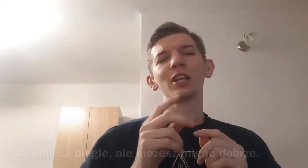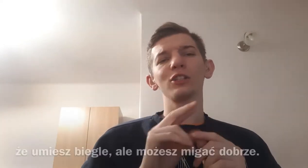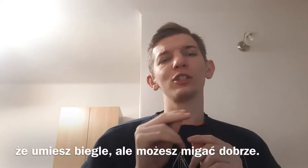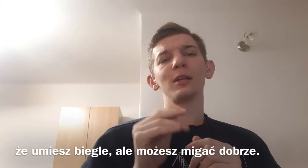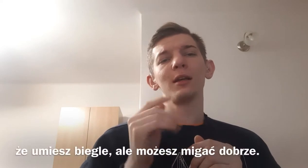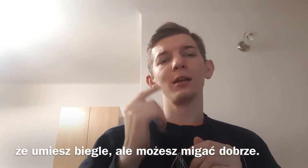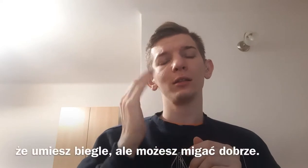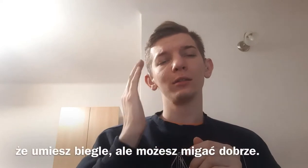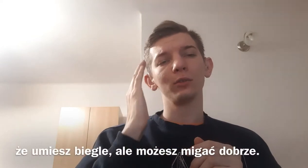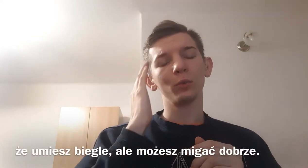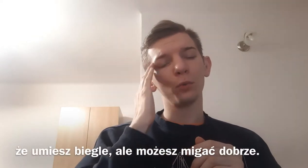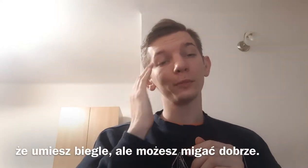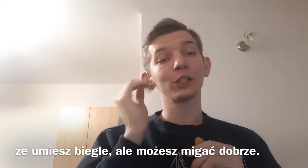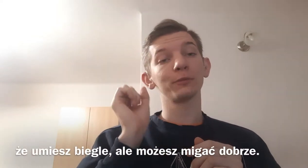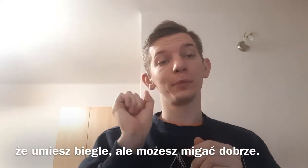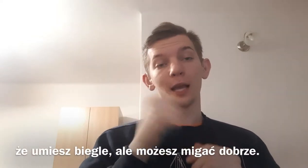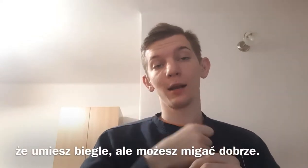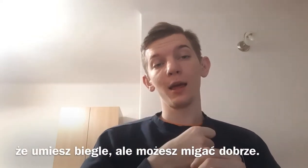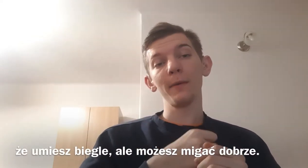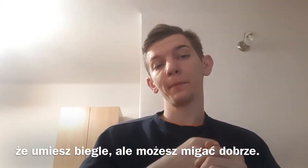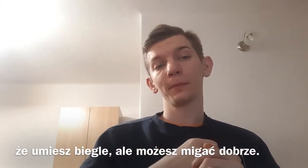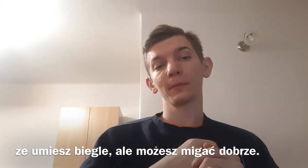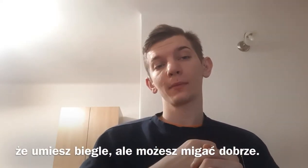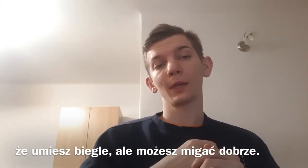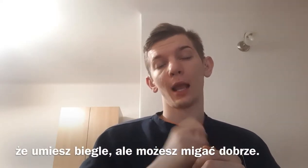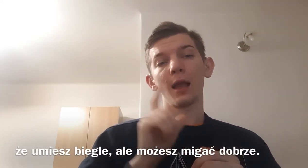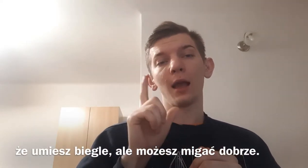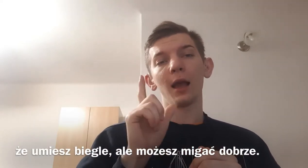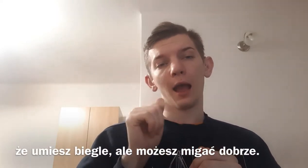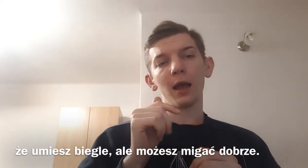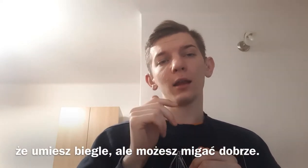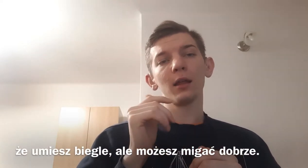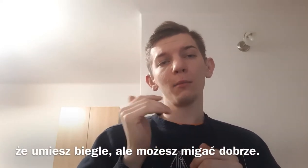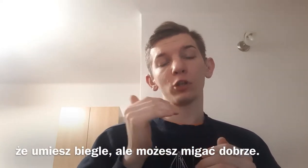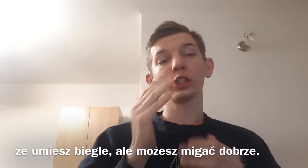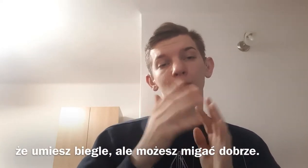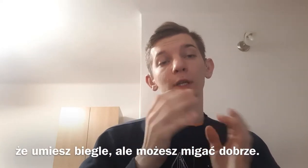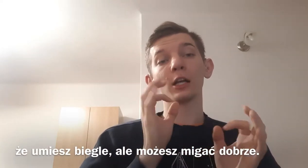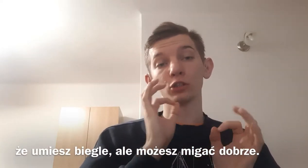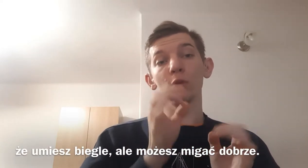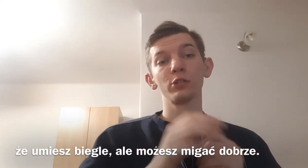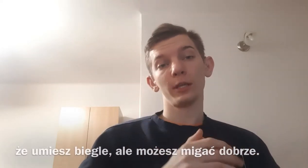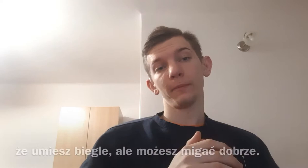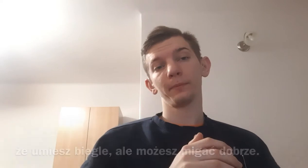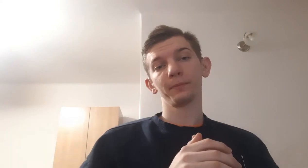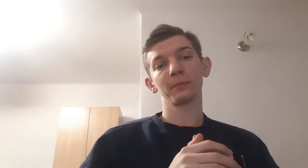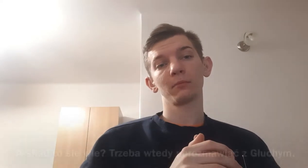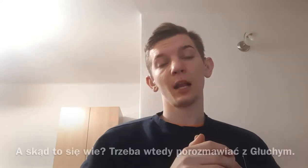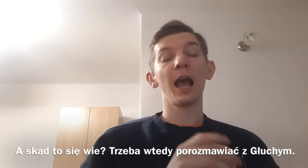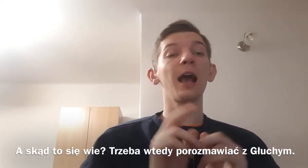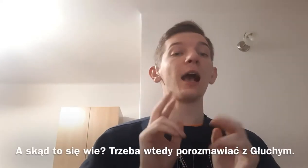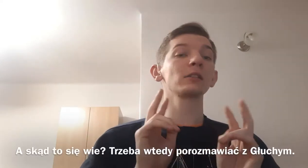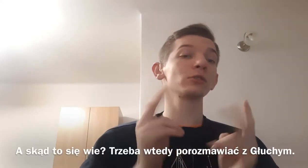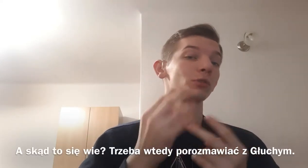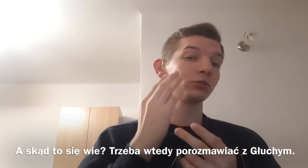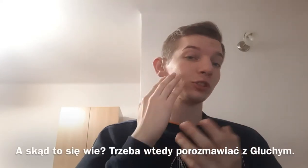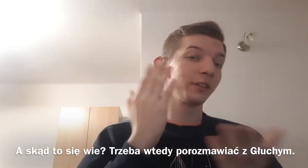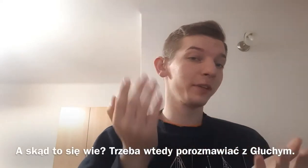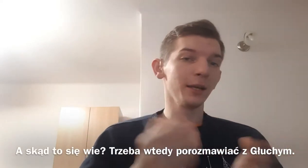że umieć biegle, ale może migać dobrze. A skąd to ciebie?